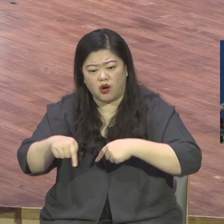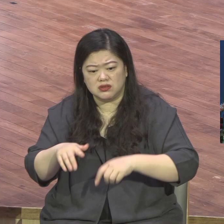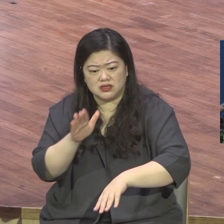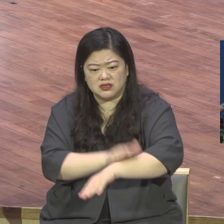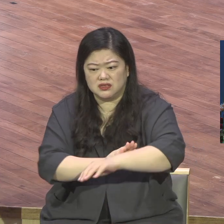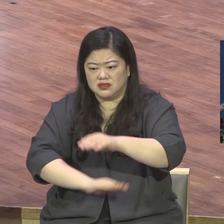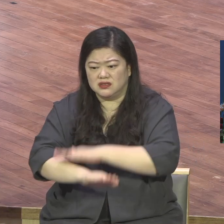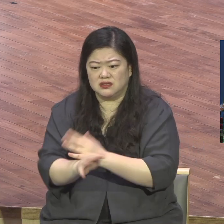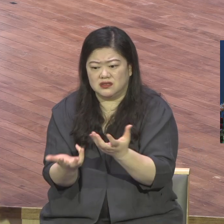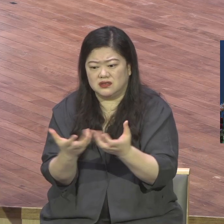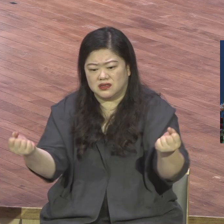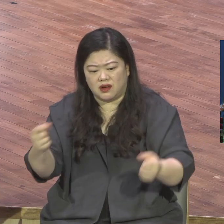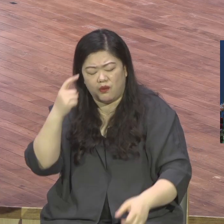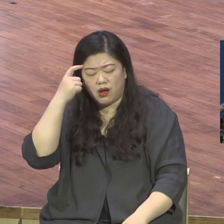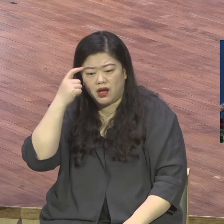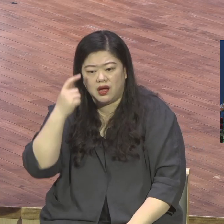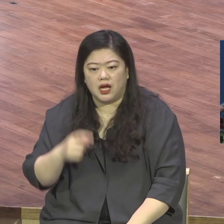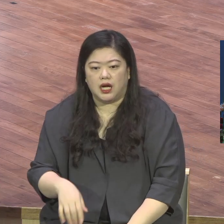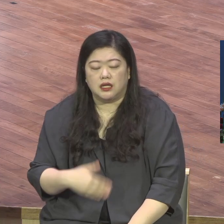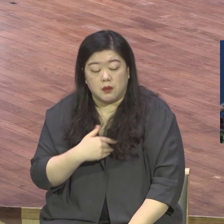있어요.